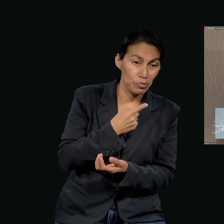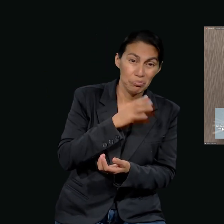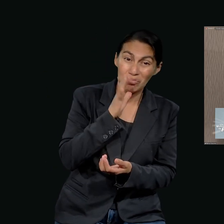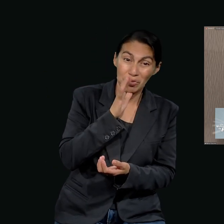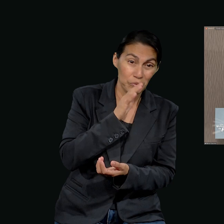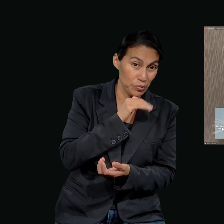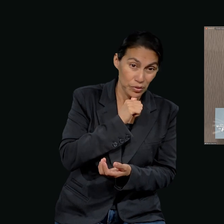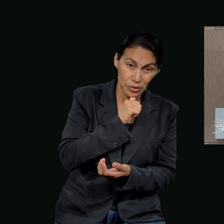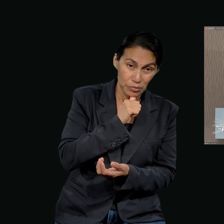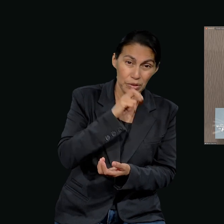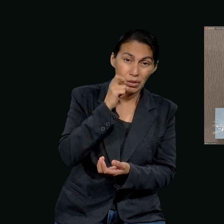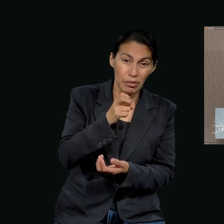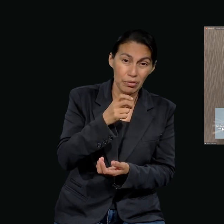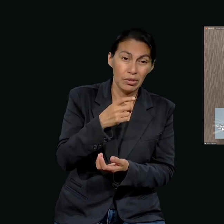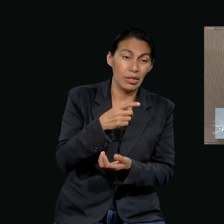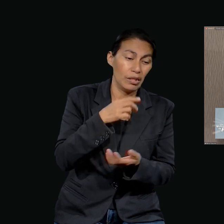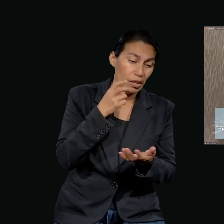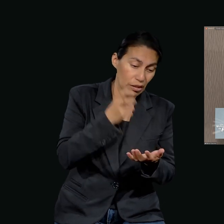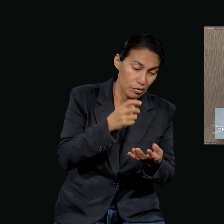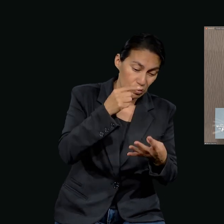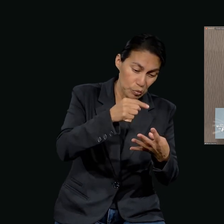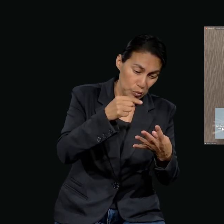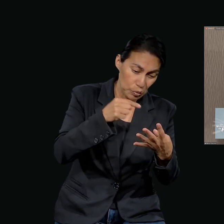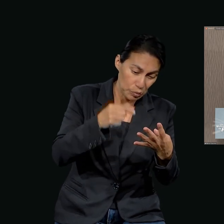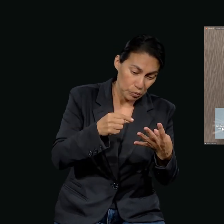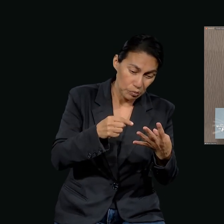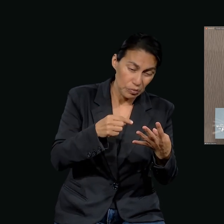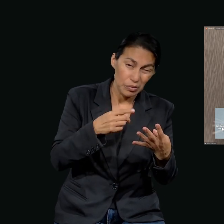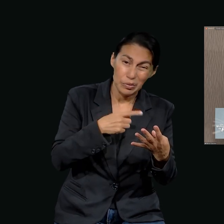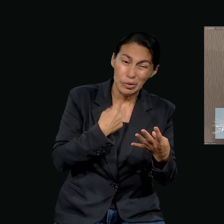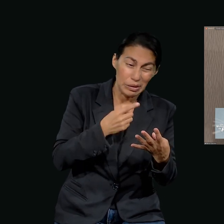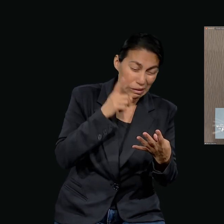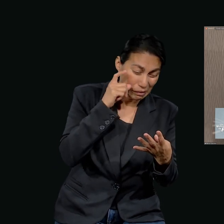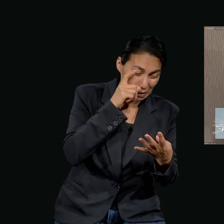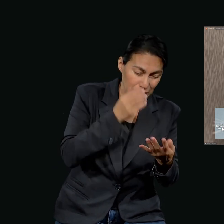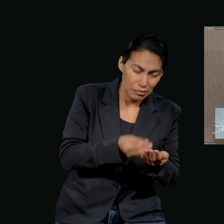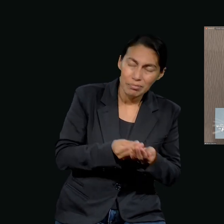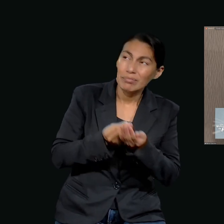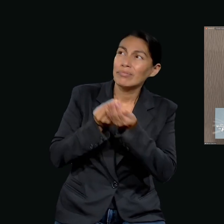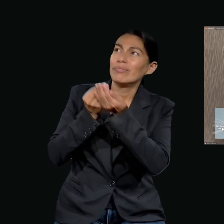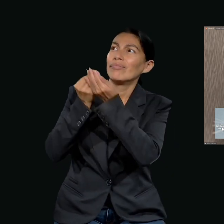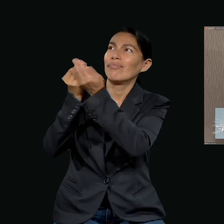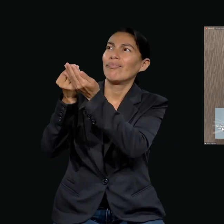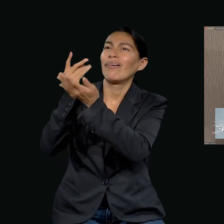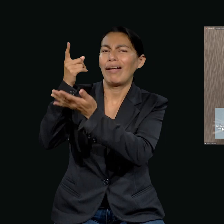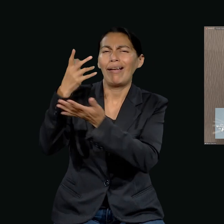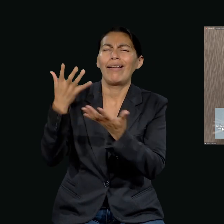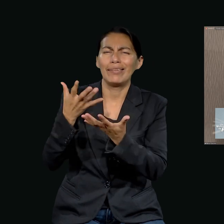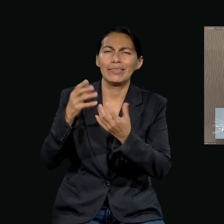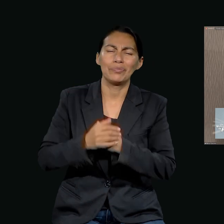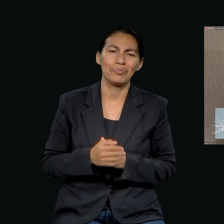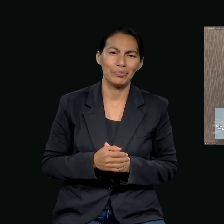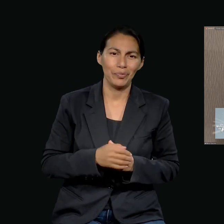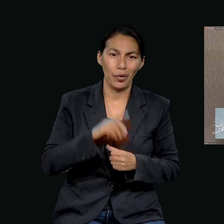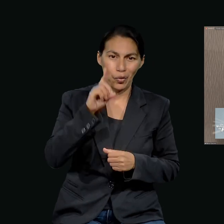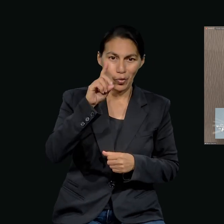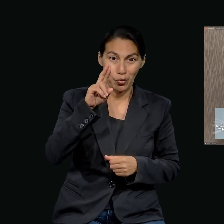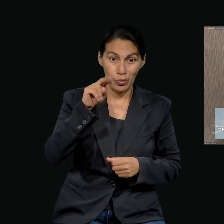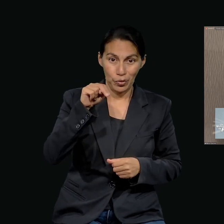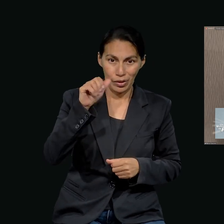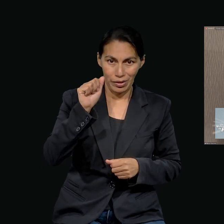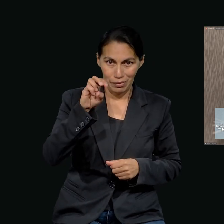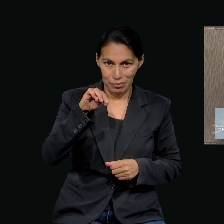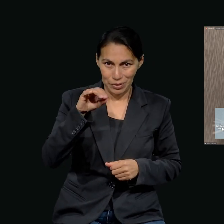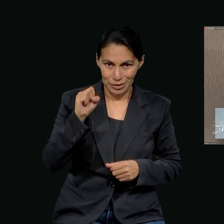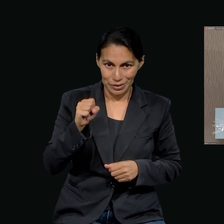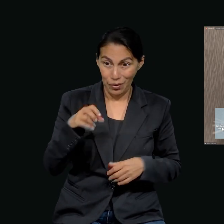obedecer Y a él Obrar Lo que nosotros No somos capaces De hacer